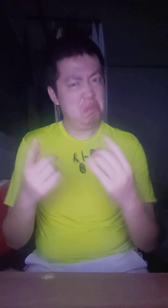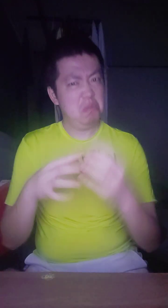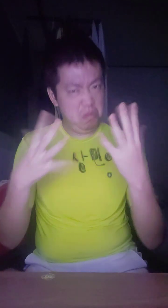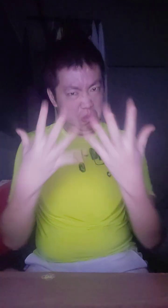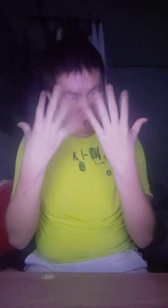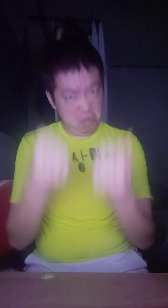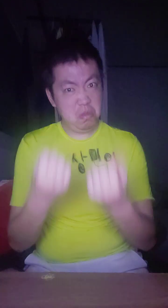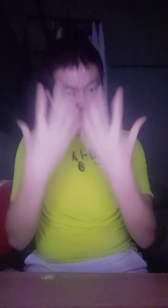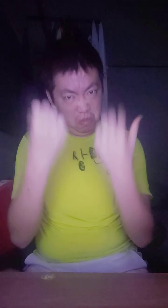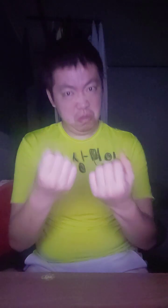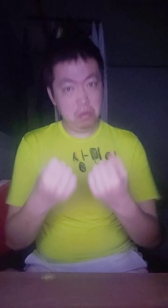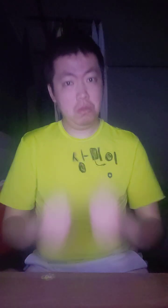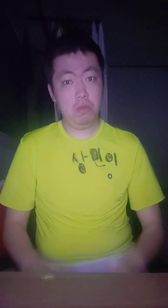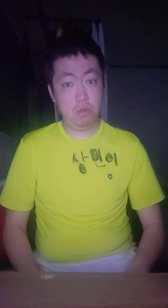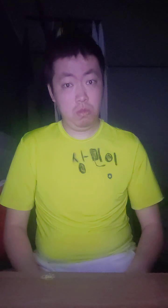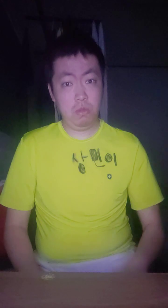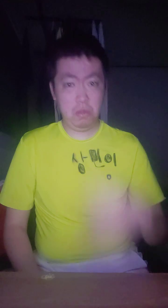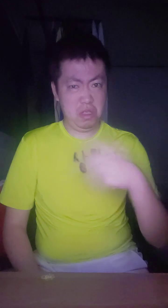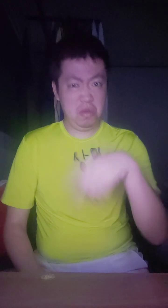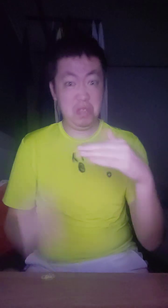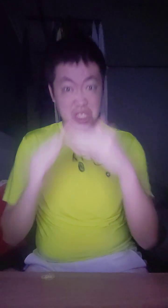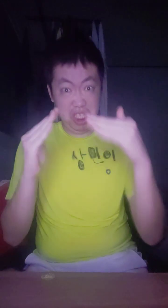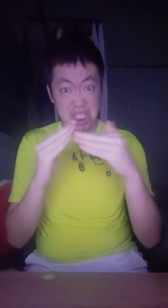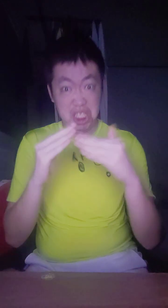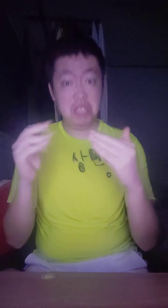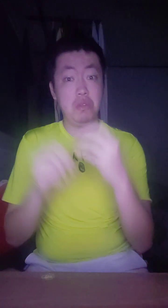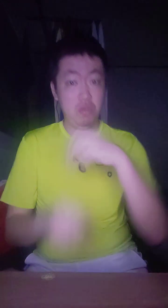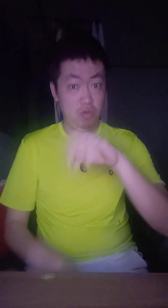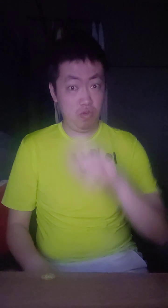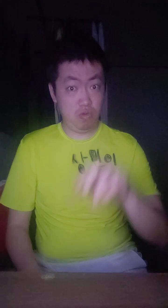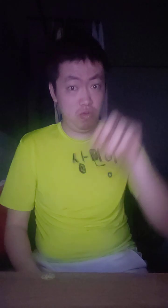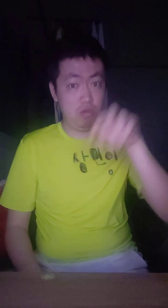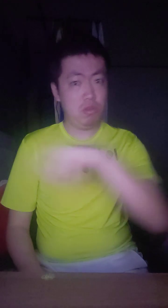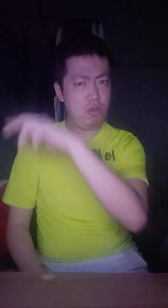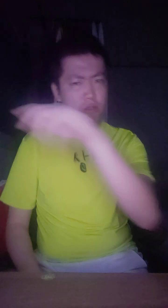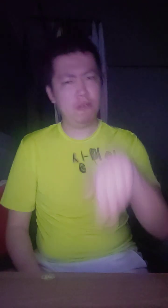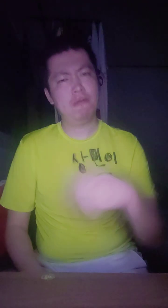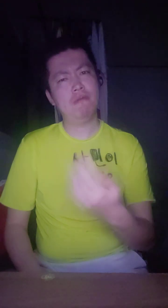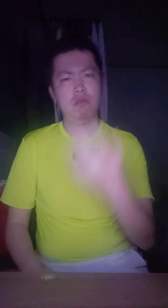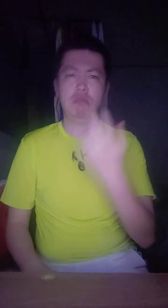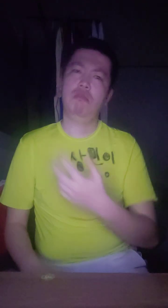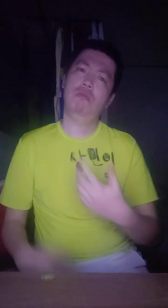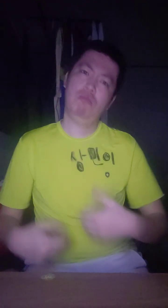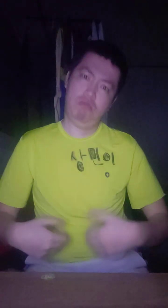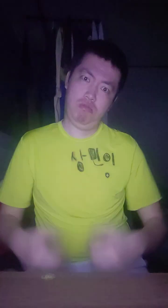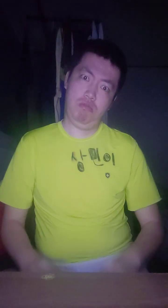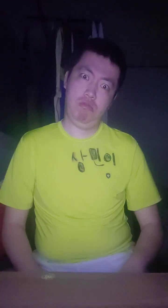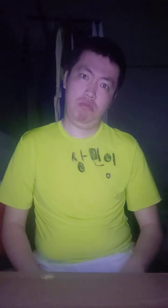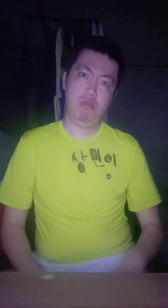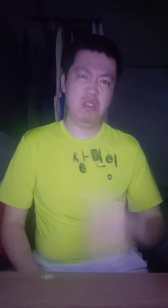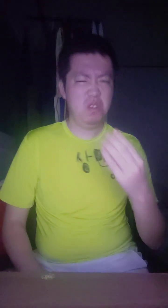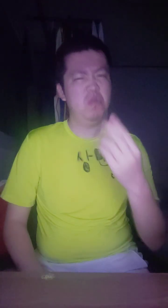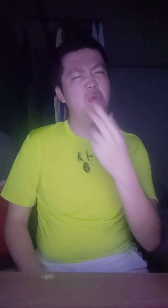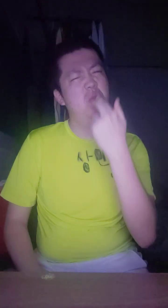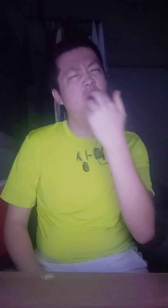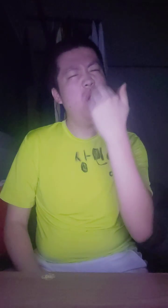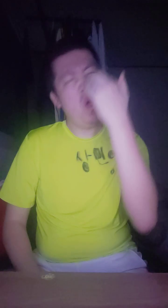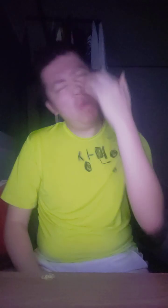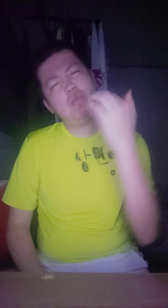많습니다. 건물을 지은 지 오래된 원도심의 경우 상황이 더 심각합니다. 술김에 범행을 저지르는